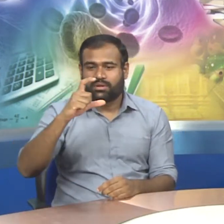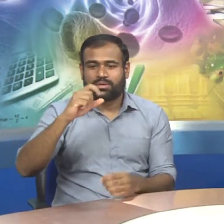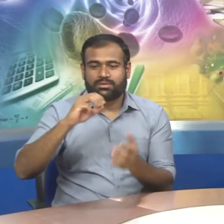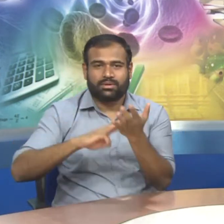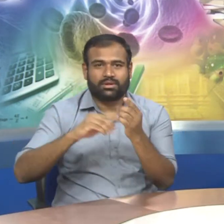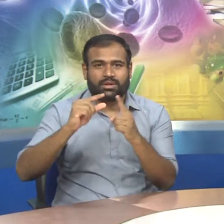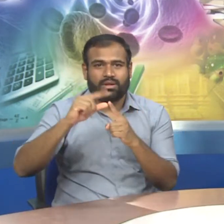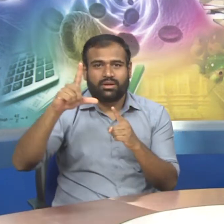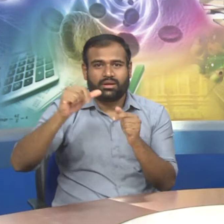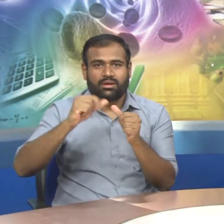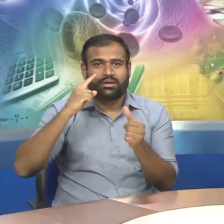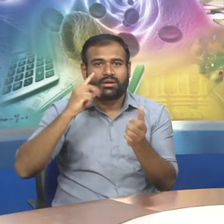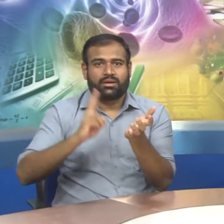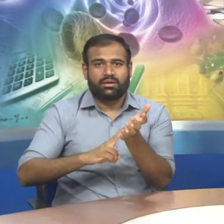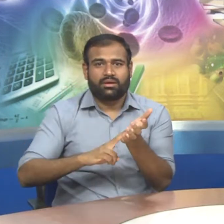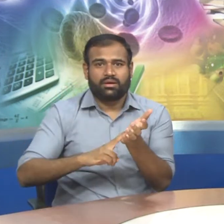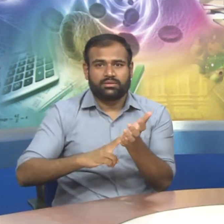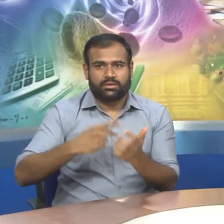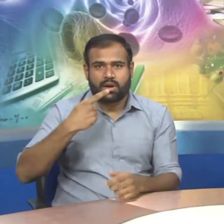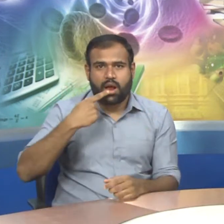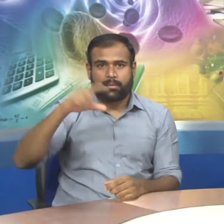And then this complain.